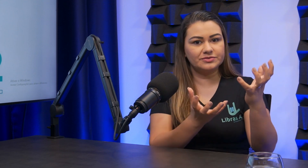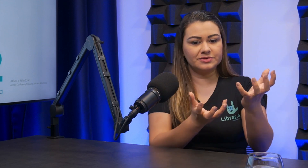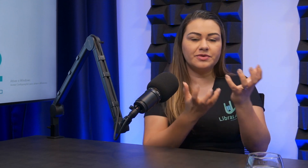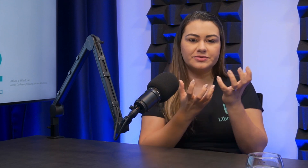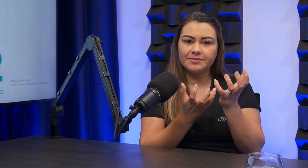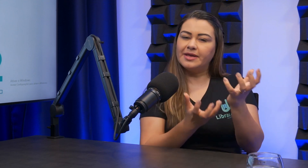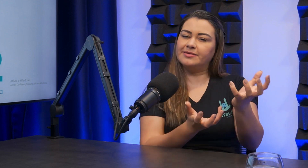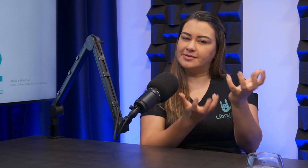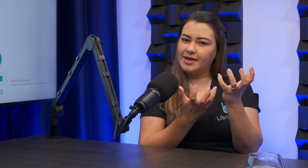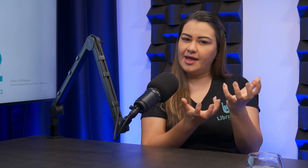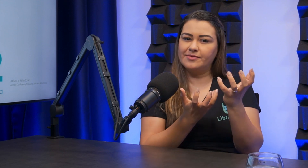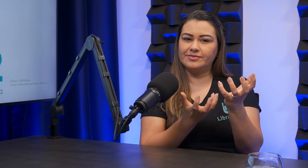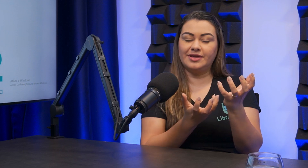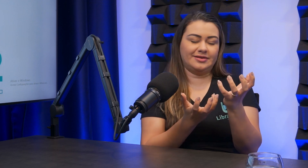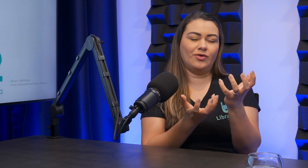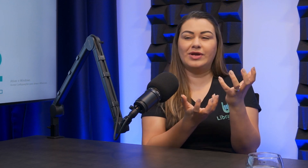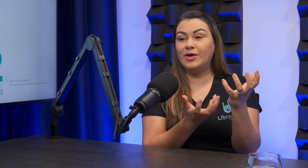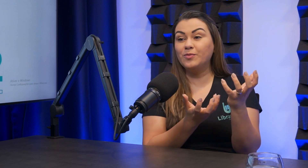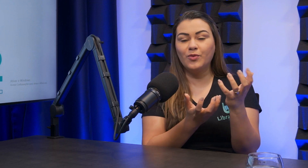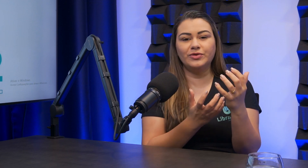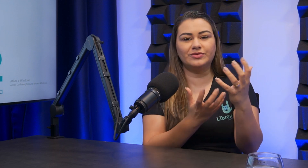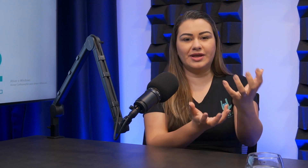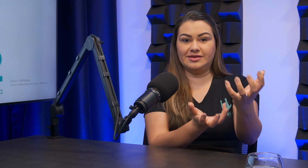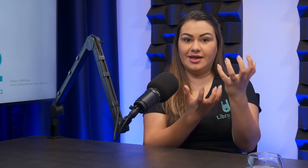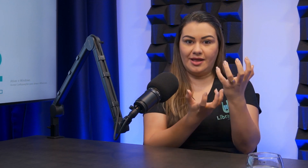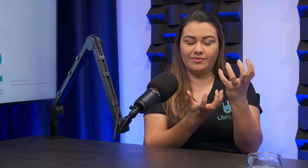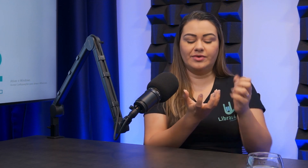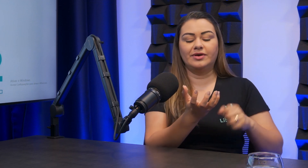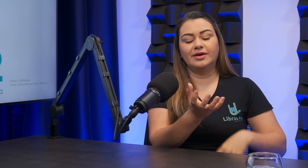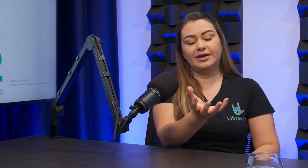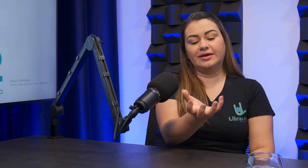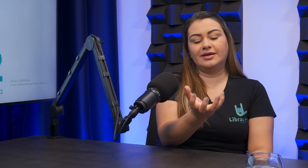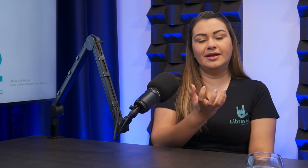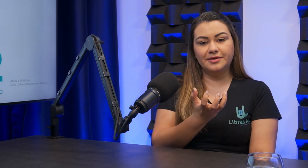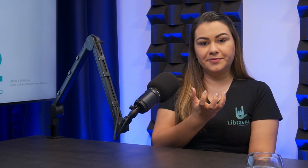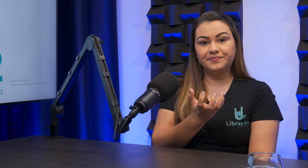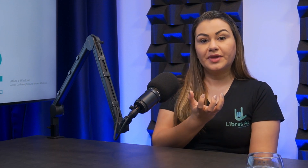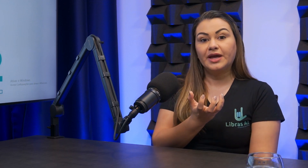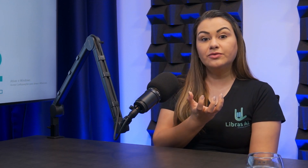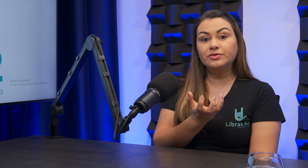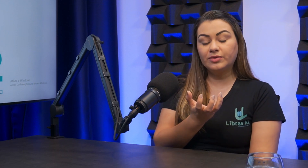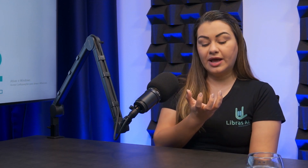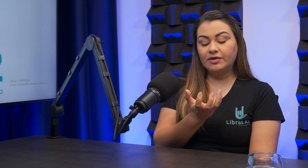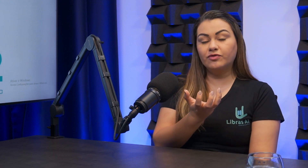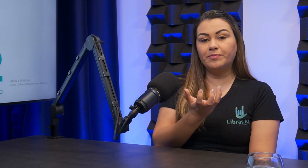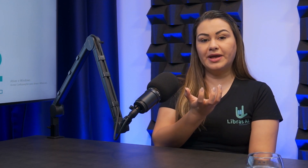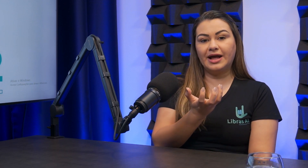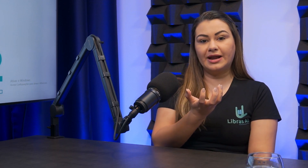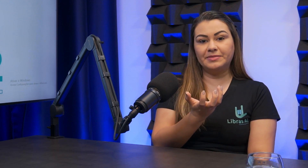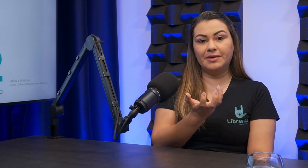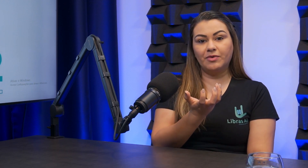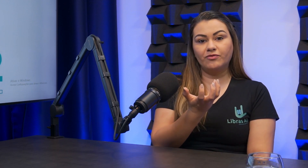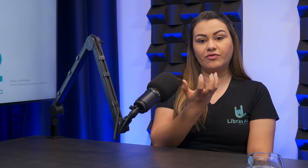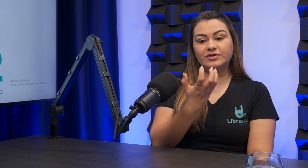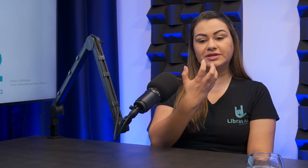mãos também. Quero, que eu quero muito, né? Quero. Querer. E o não quero, eu vou pegar a minha mão, vou fazer assim,